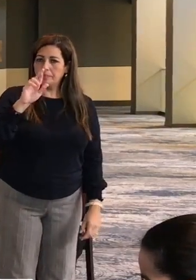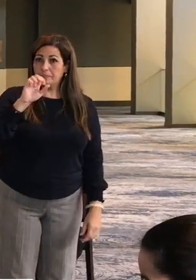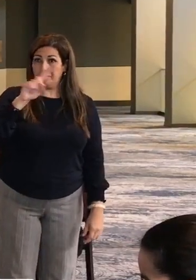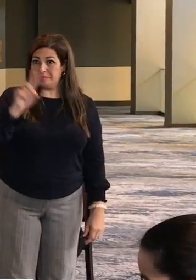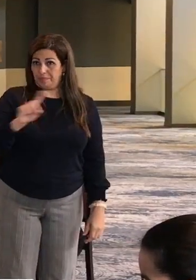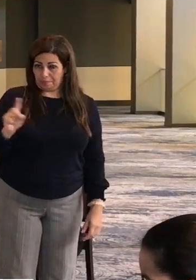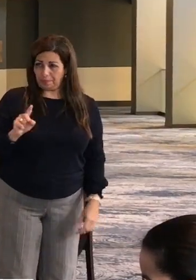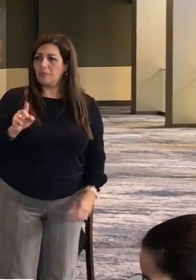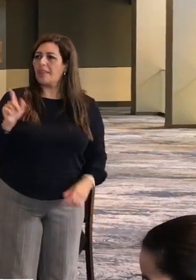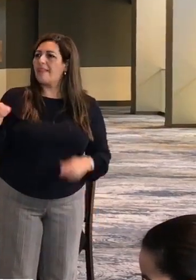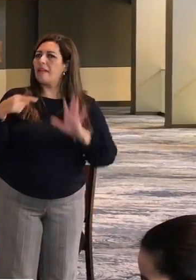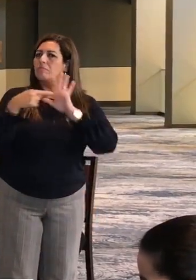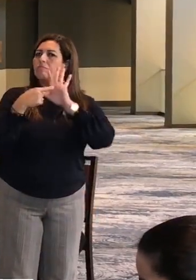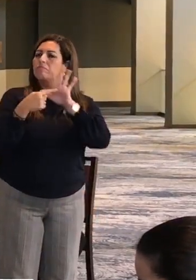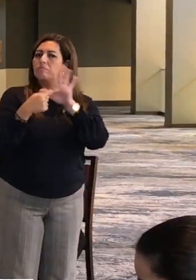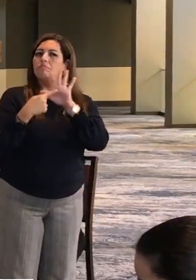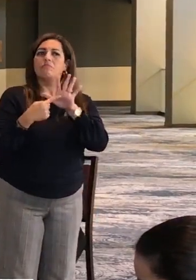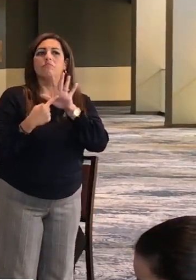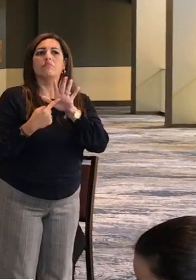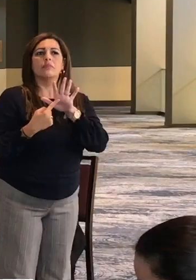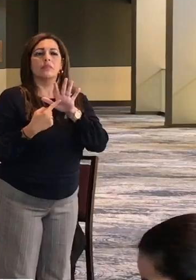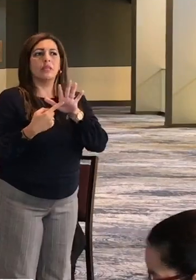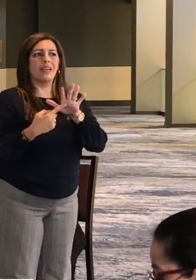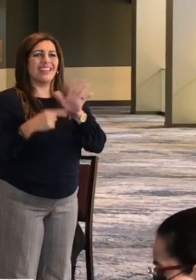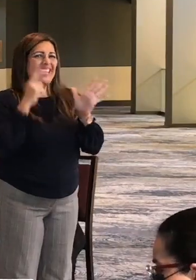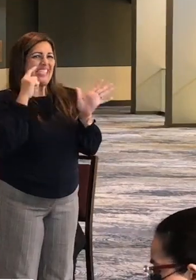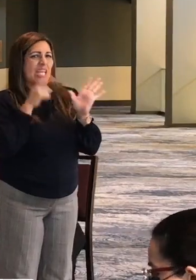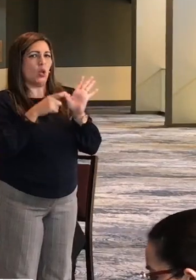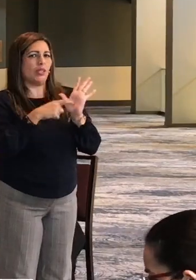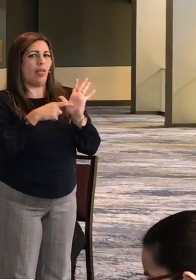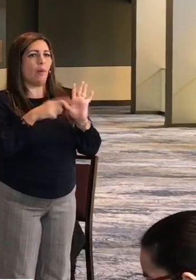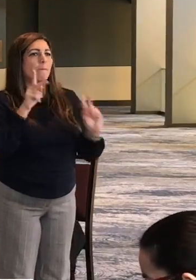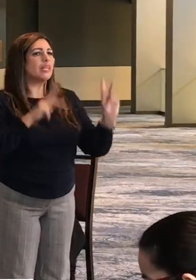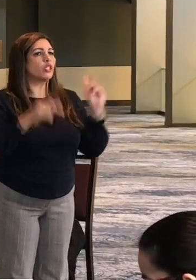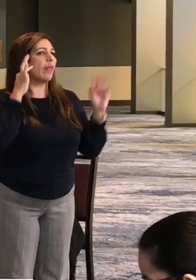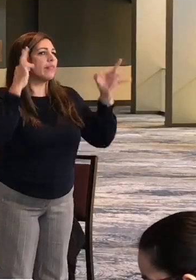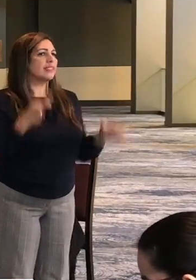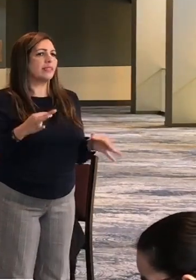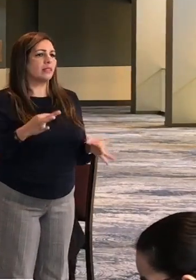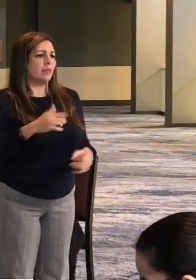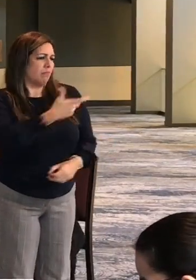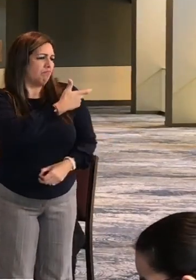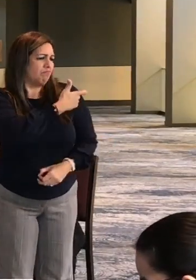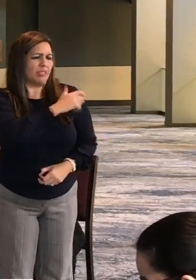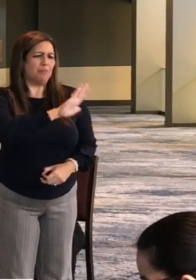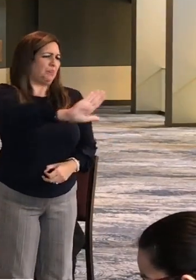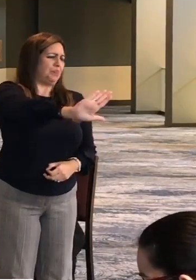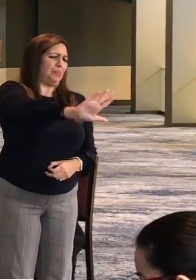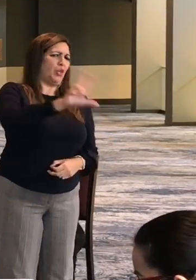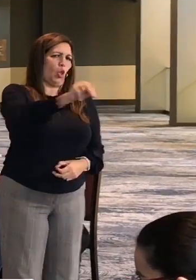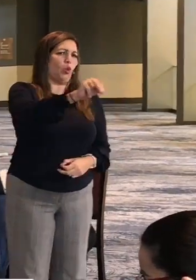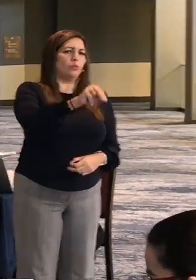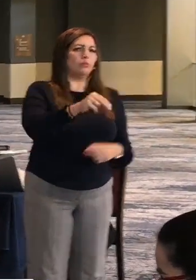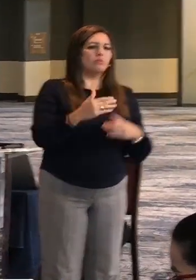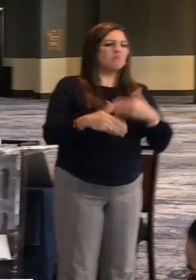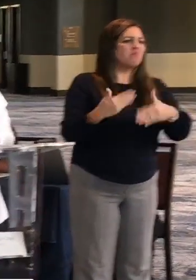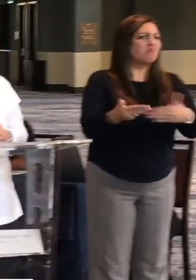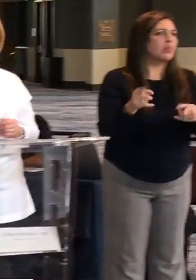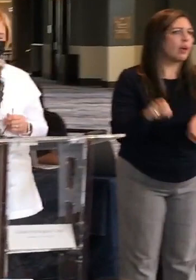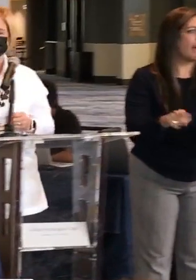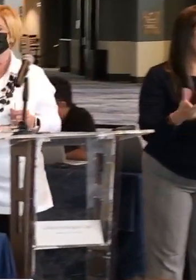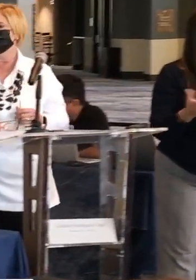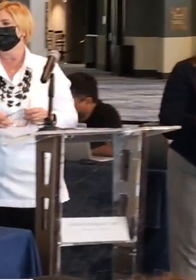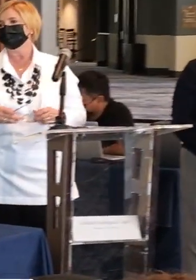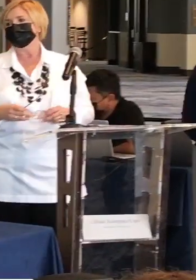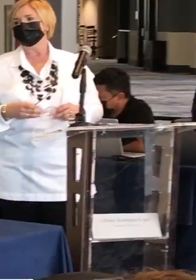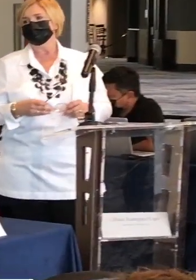ustedes las secuelas que se han identificado de la no vacunación infantil. Así que para usted, doctora. Muy